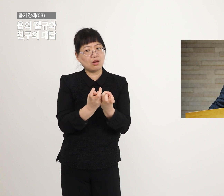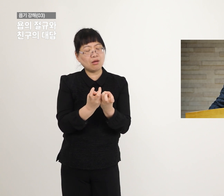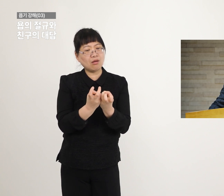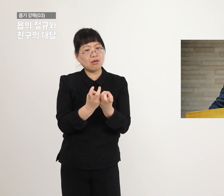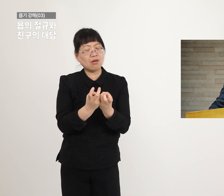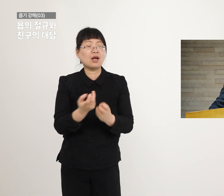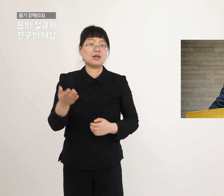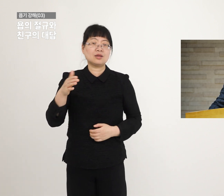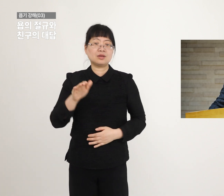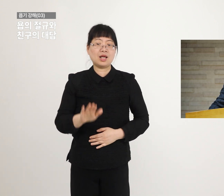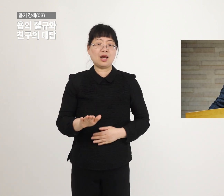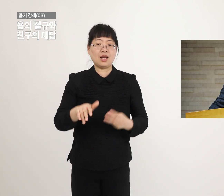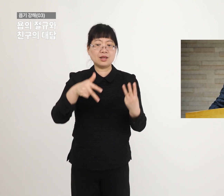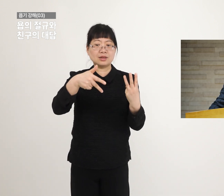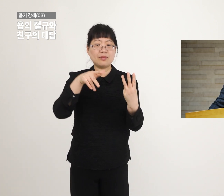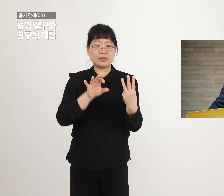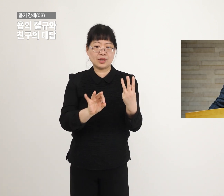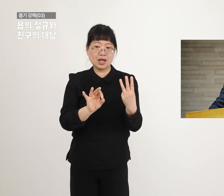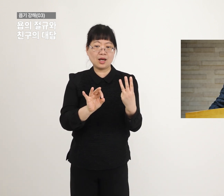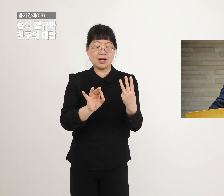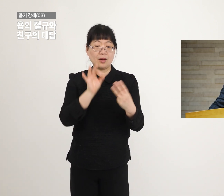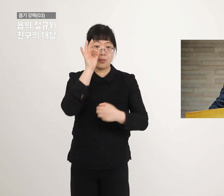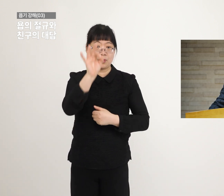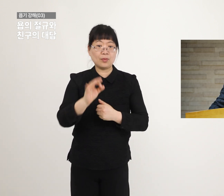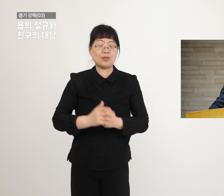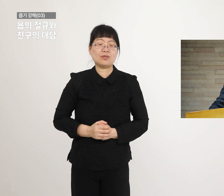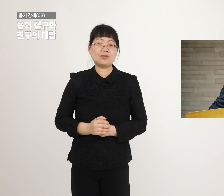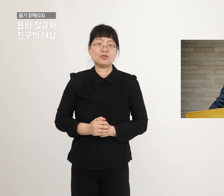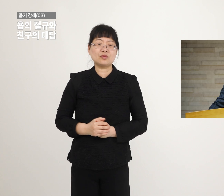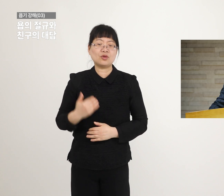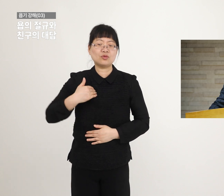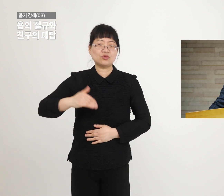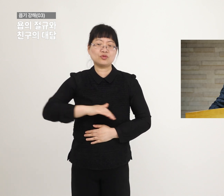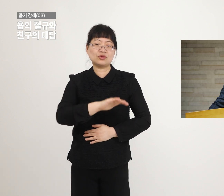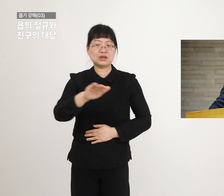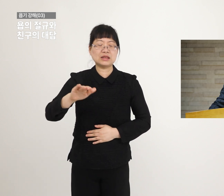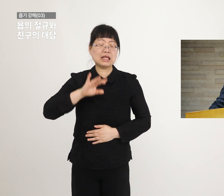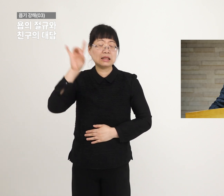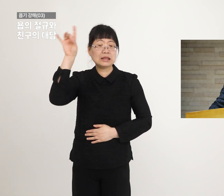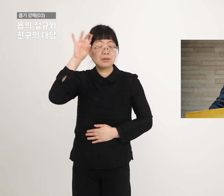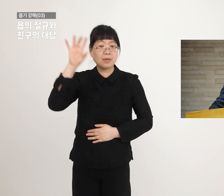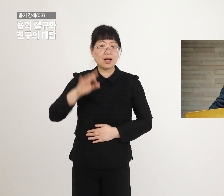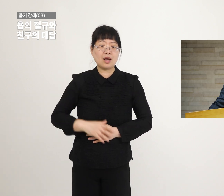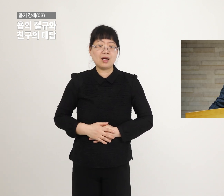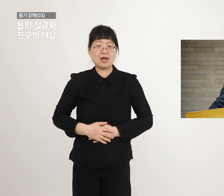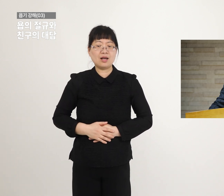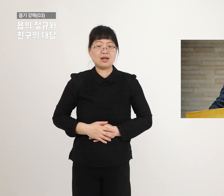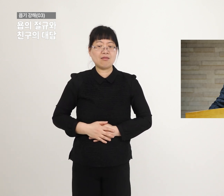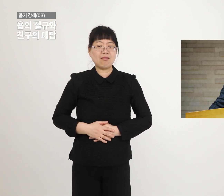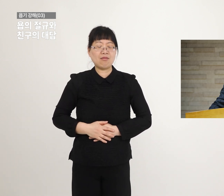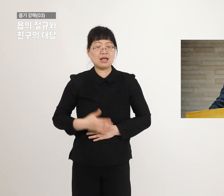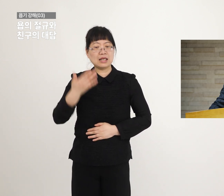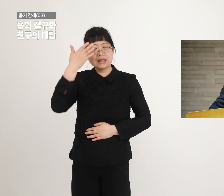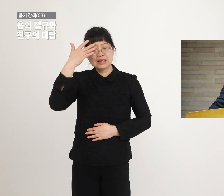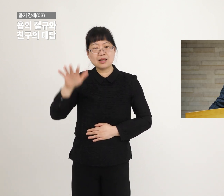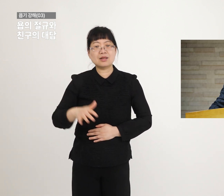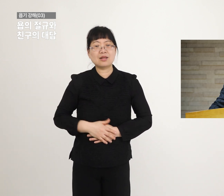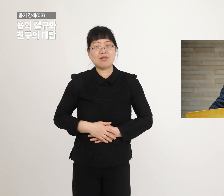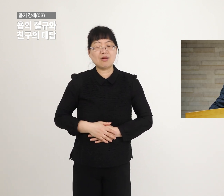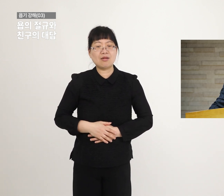그런데 3장을 넘어와서 우리는 전혀 뜻밖의 아주